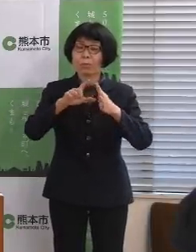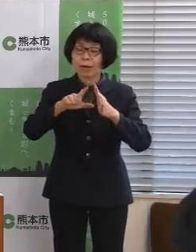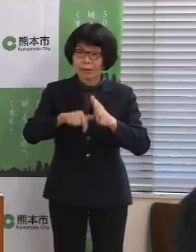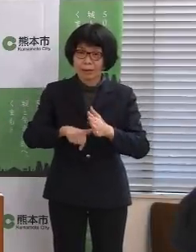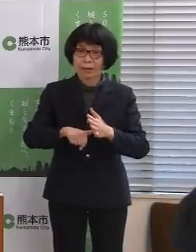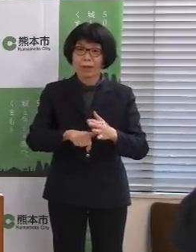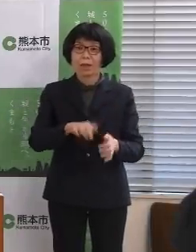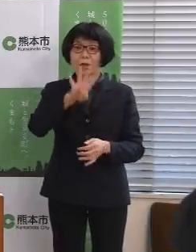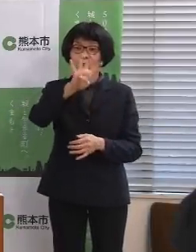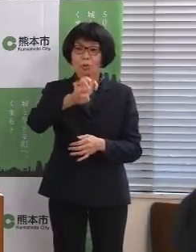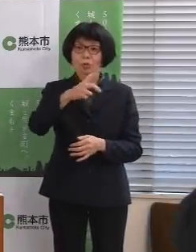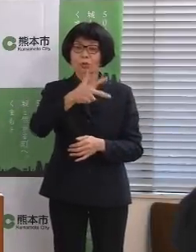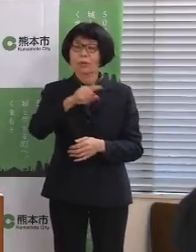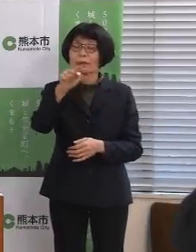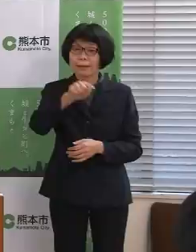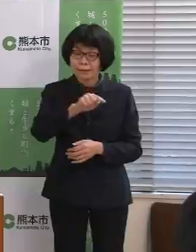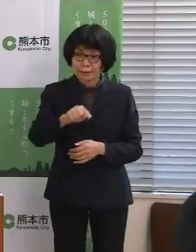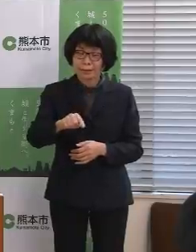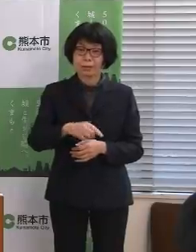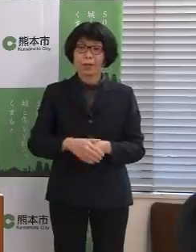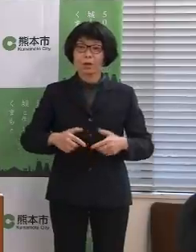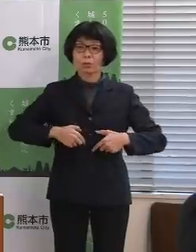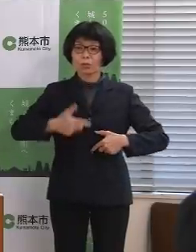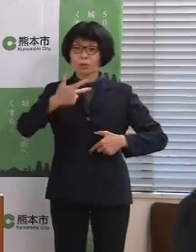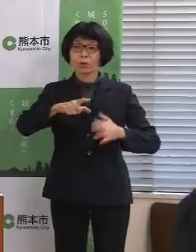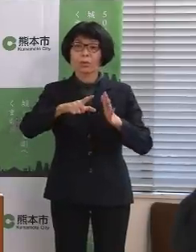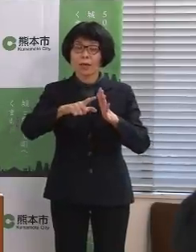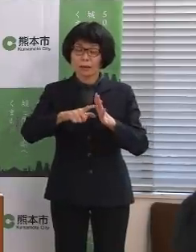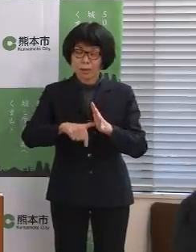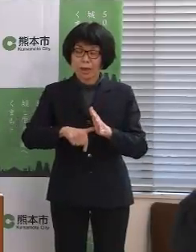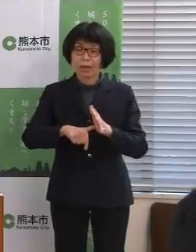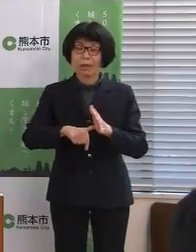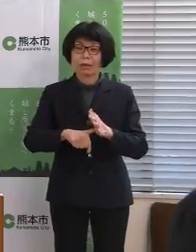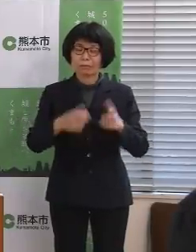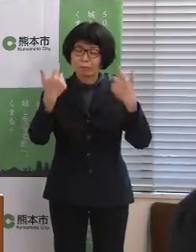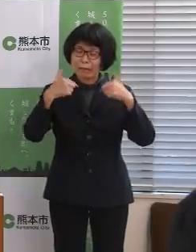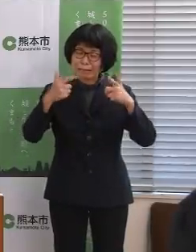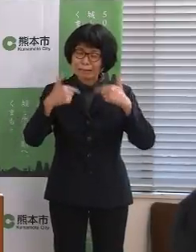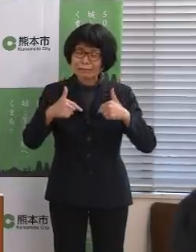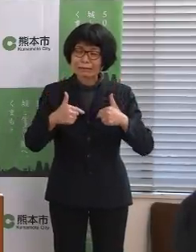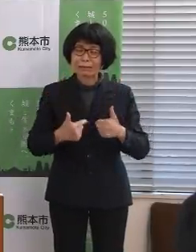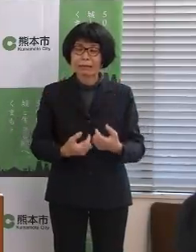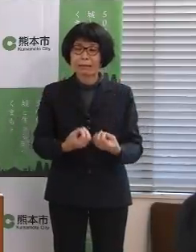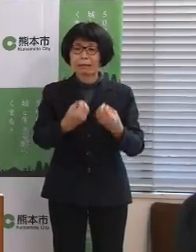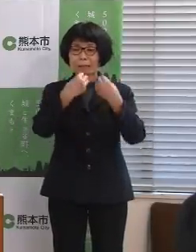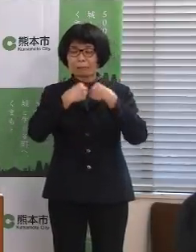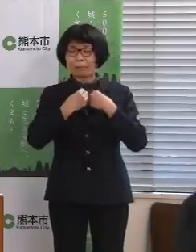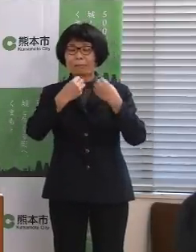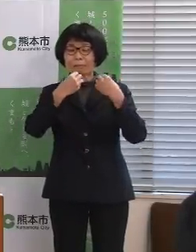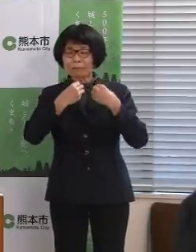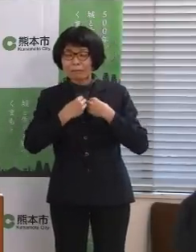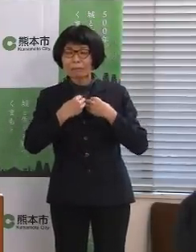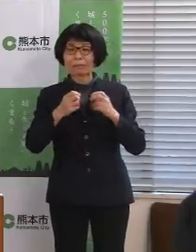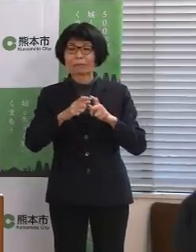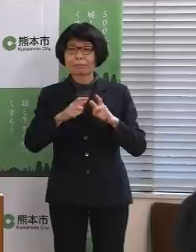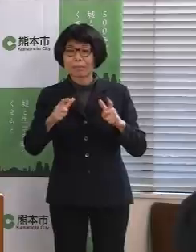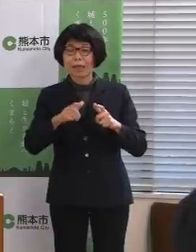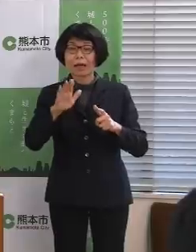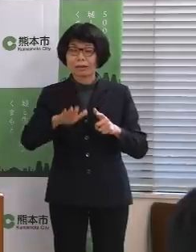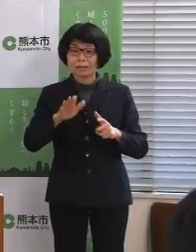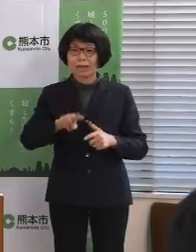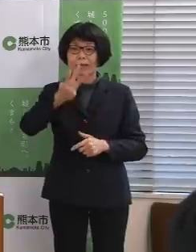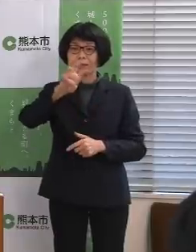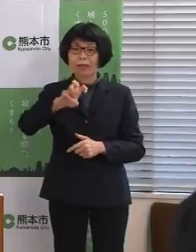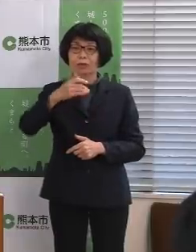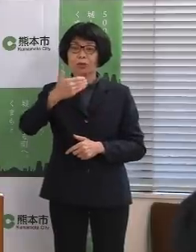で47例、本市におきまして連日のように感染者が発生をいたしまして、